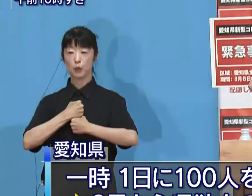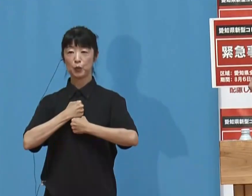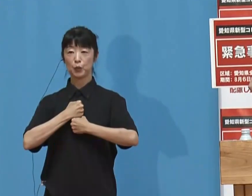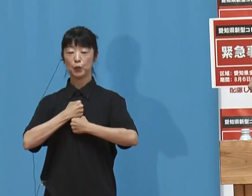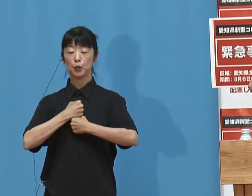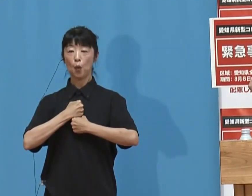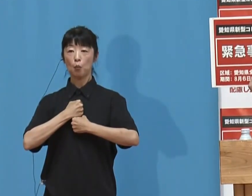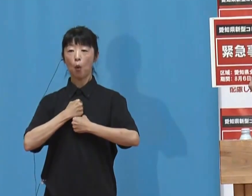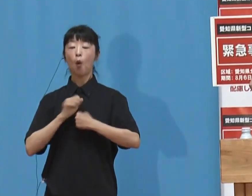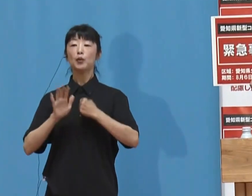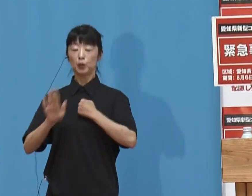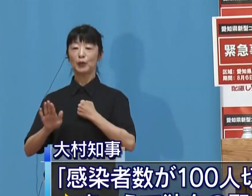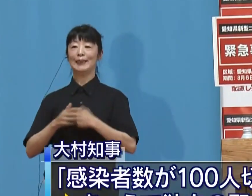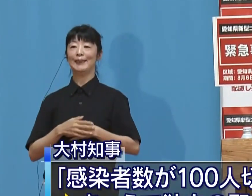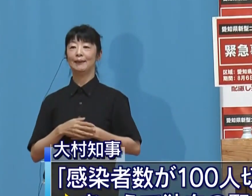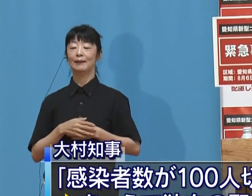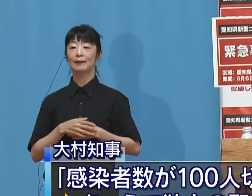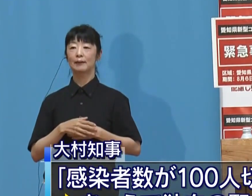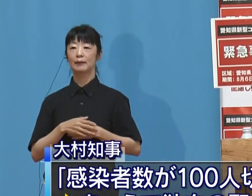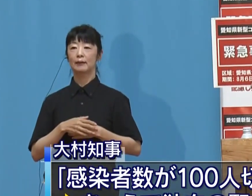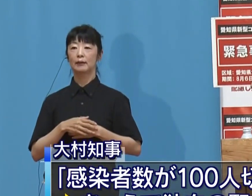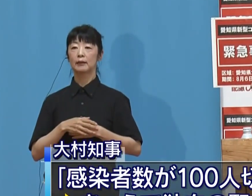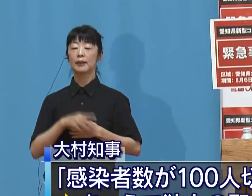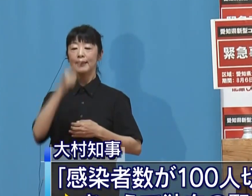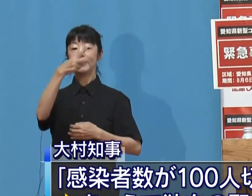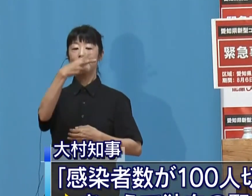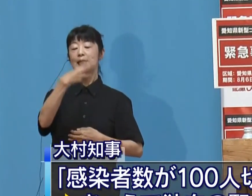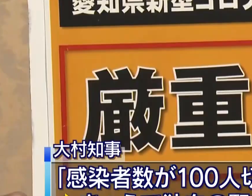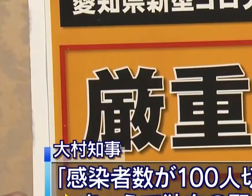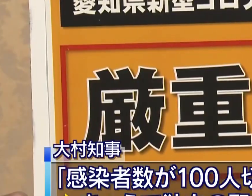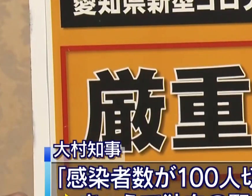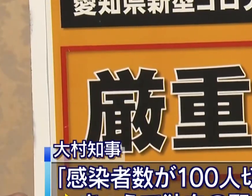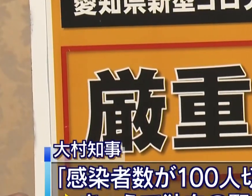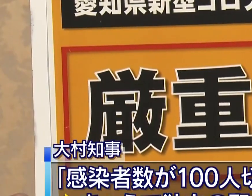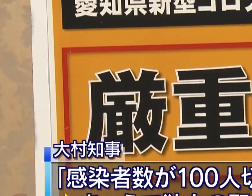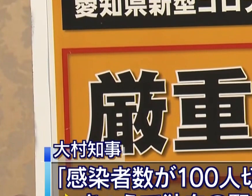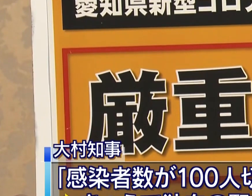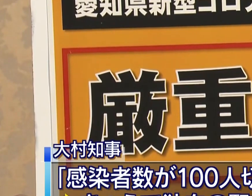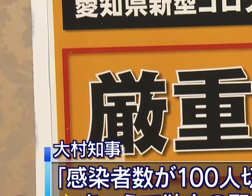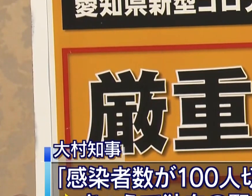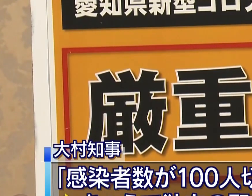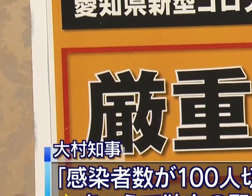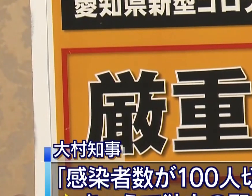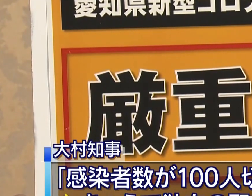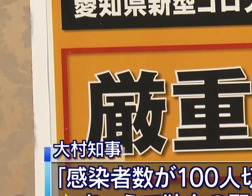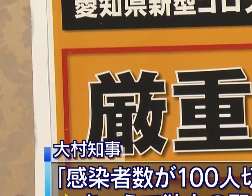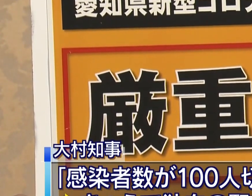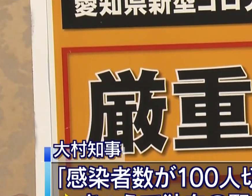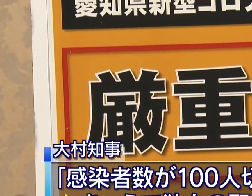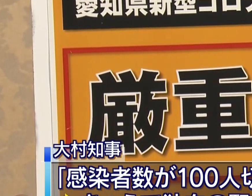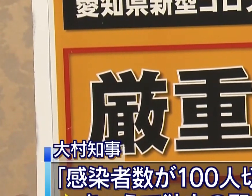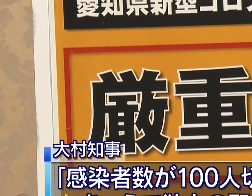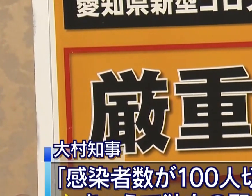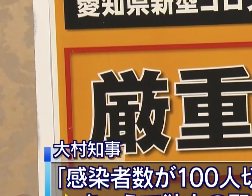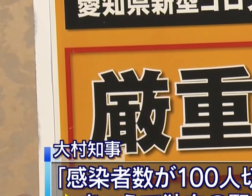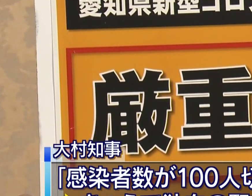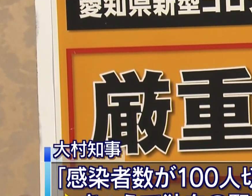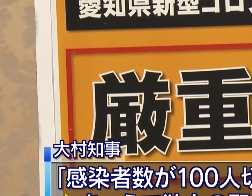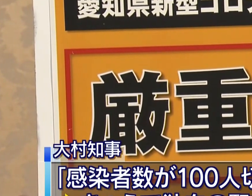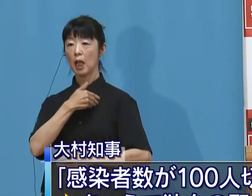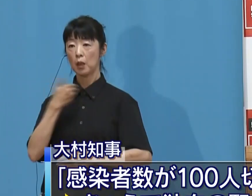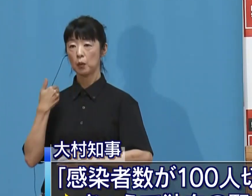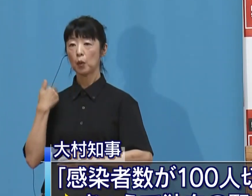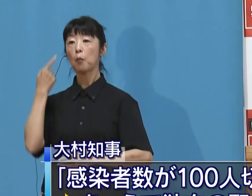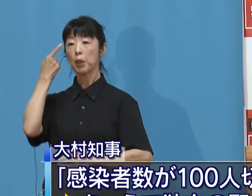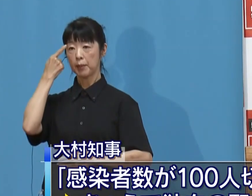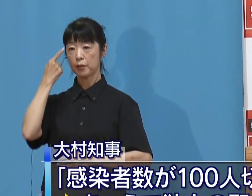。大村知事は感染者数が100人を切るなど一定の効果があったとして、今日で解除する方針